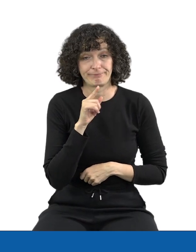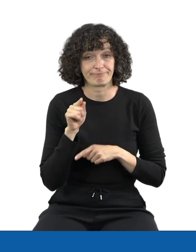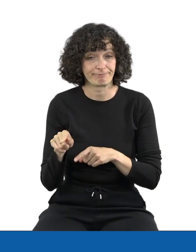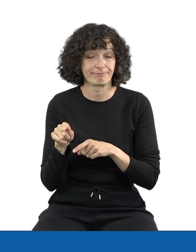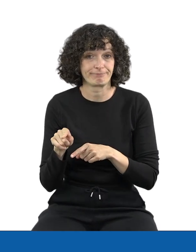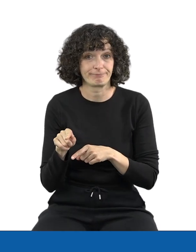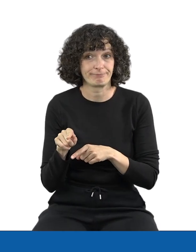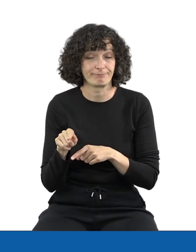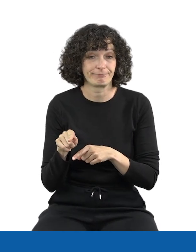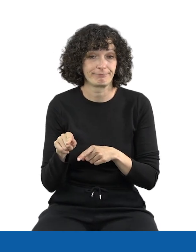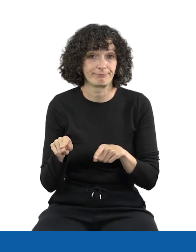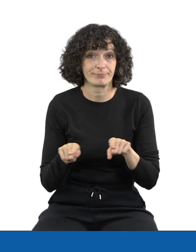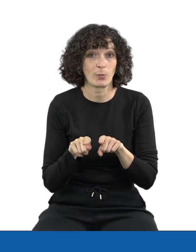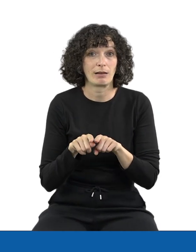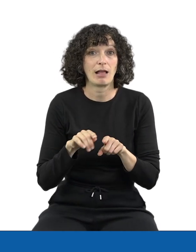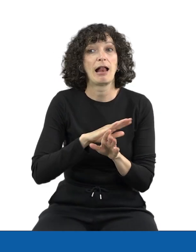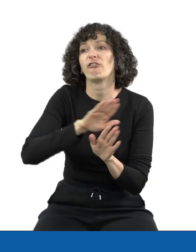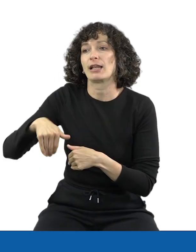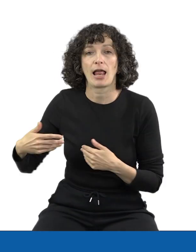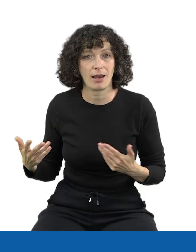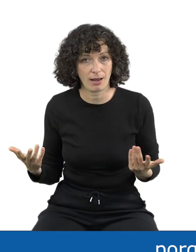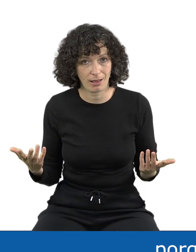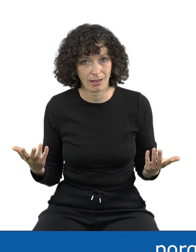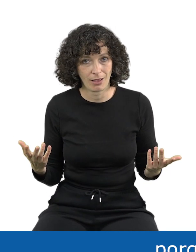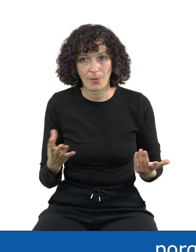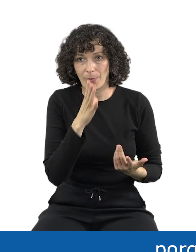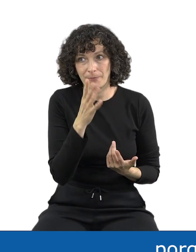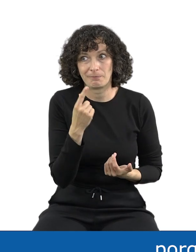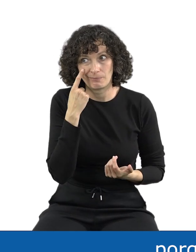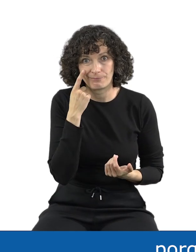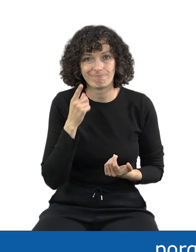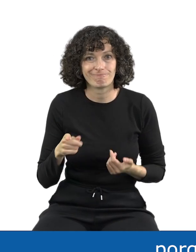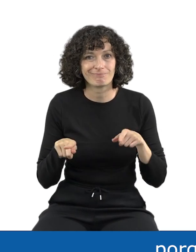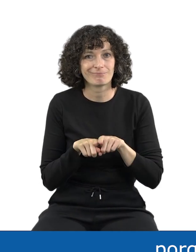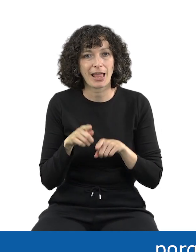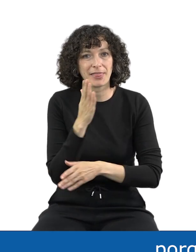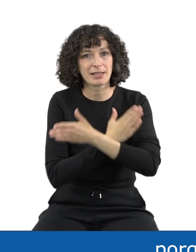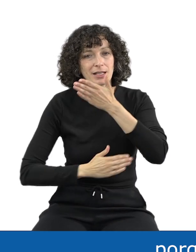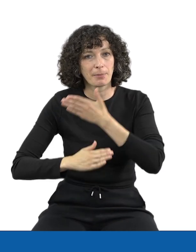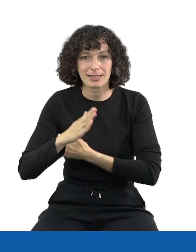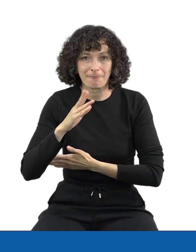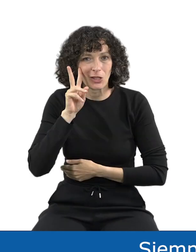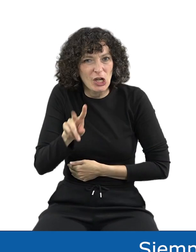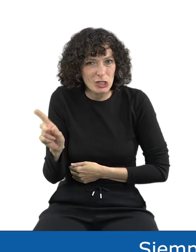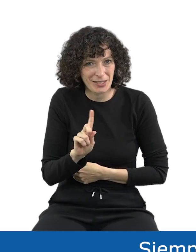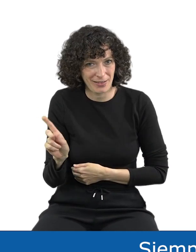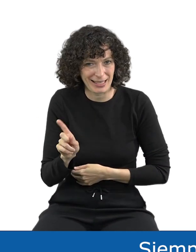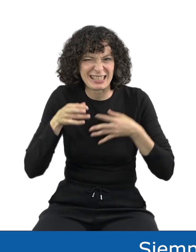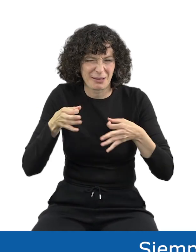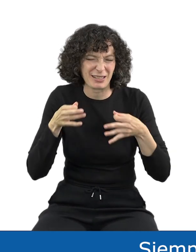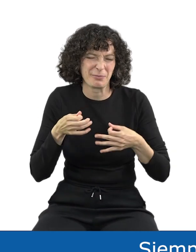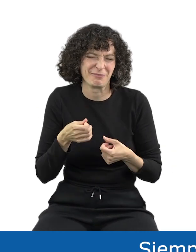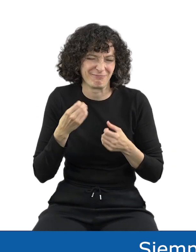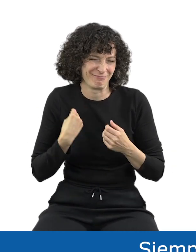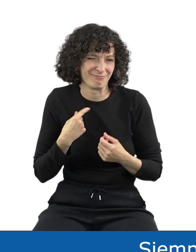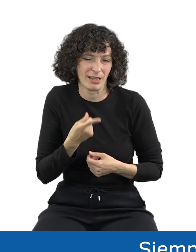final relegadas al final, ¿no? Un poquito, porque al final recordemos que es la discapacidad invisible. Siempre decimos esto,